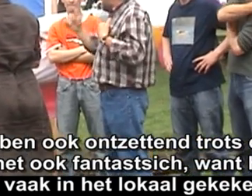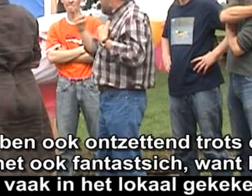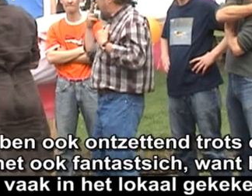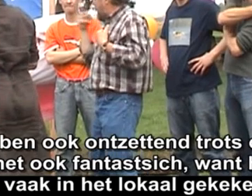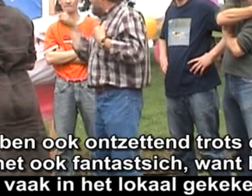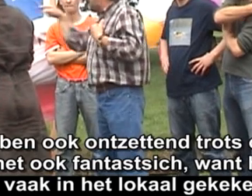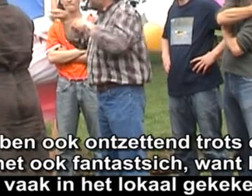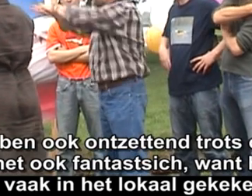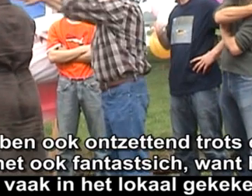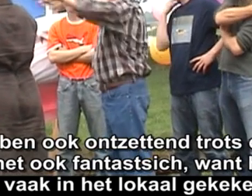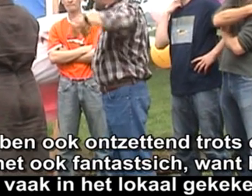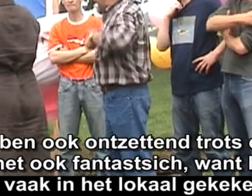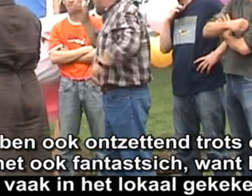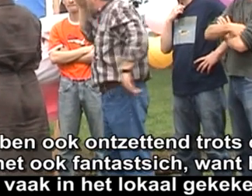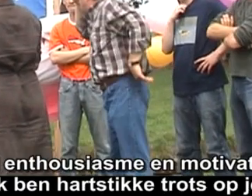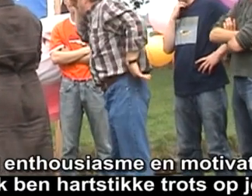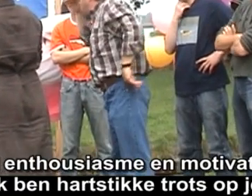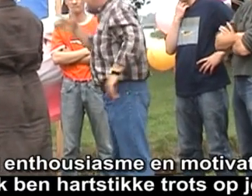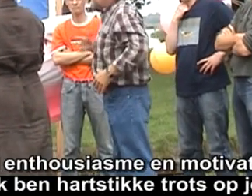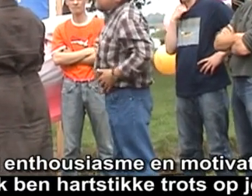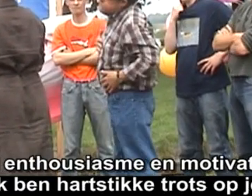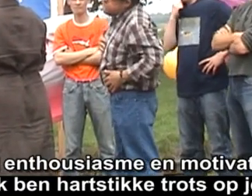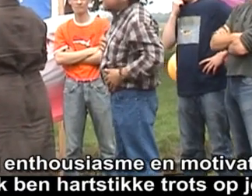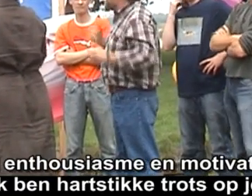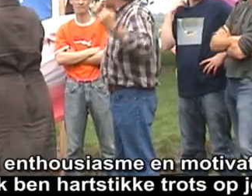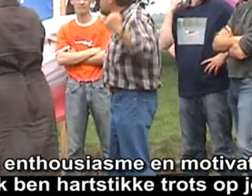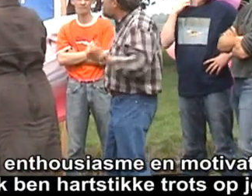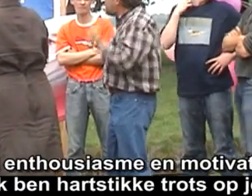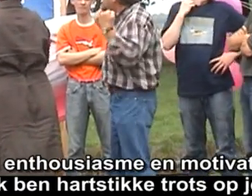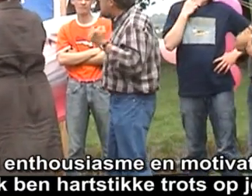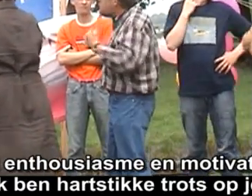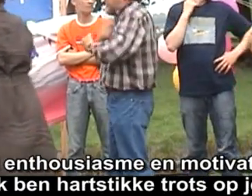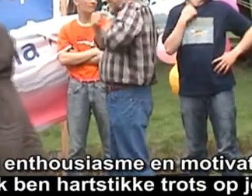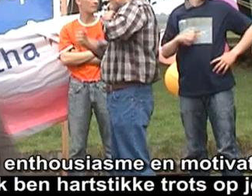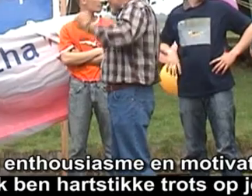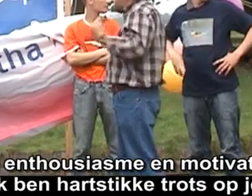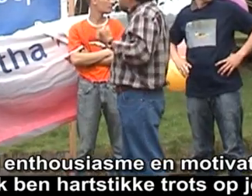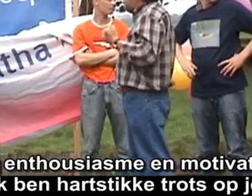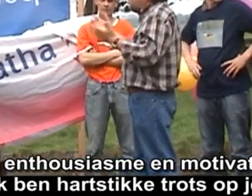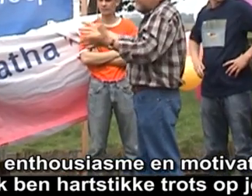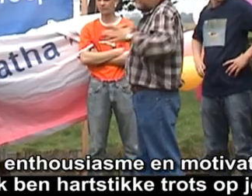het enthousiasme en de motivatie. Geweldig, ik ben hartstikke trots op.